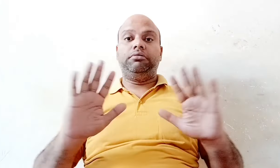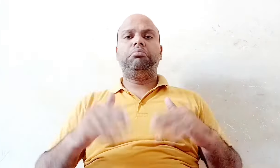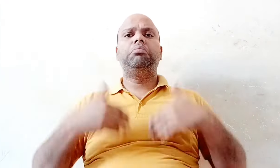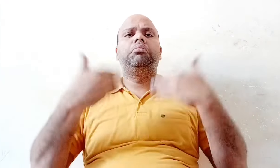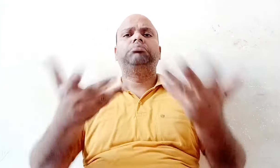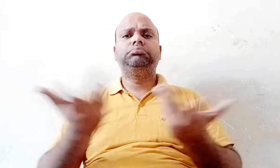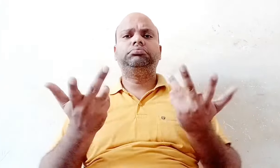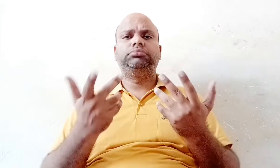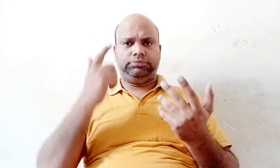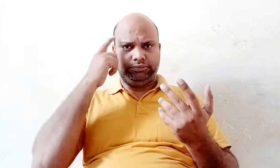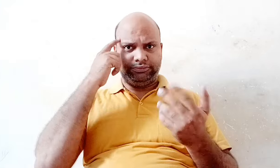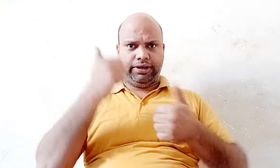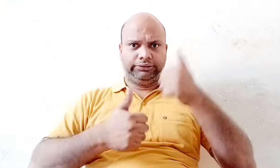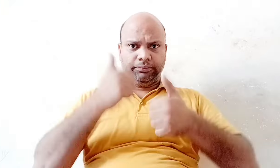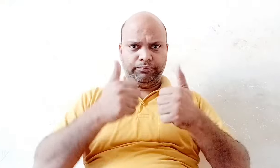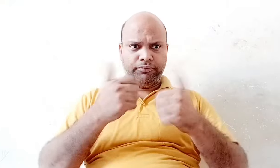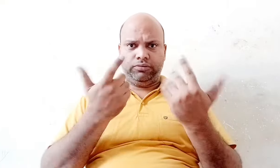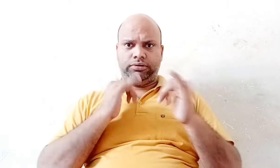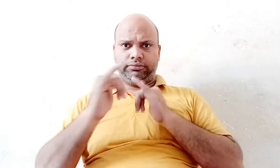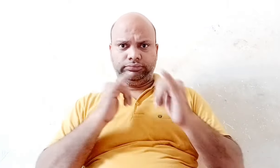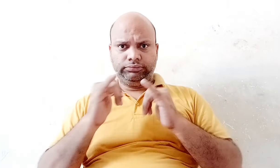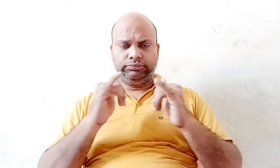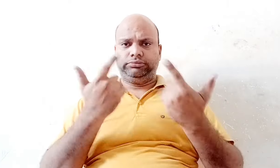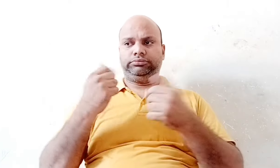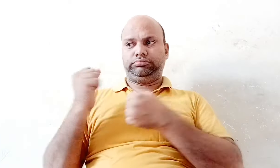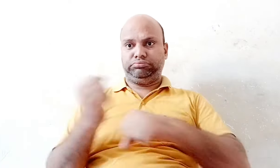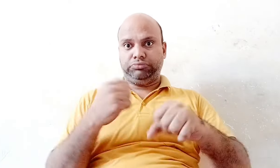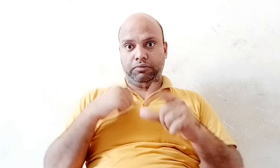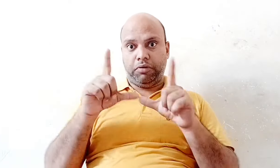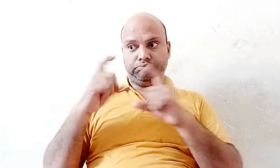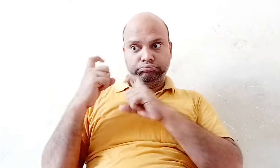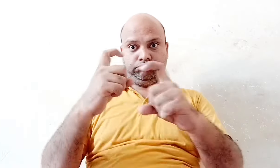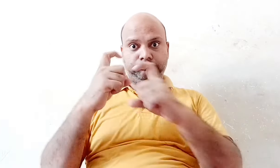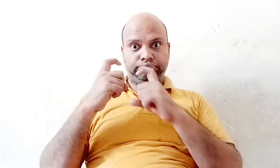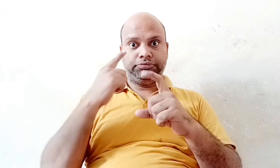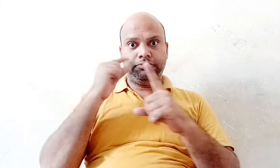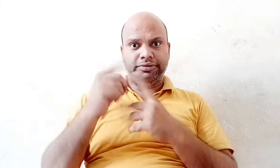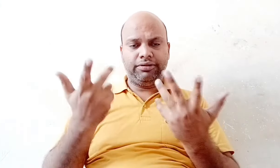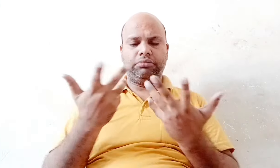She Purva Sunasita Karam. Taki Kisi Prakara Ki Bugatana Sambandita Lambata Transaction Ka